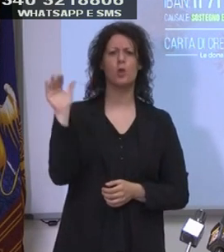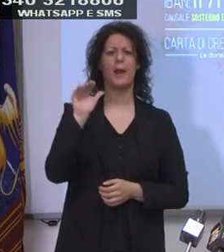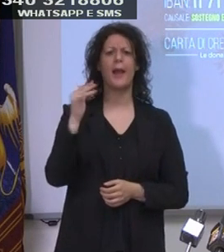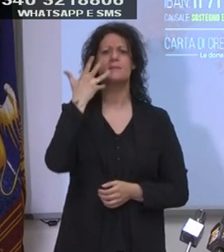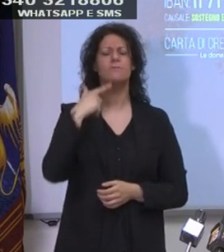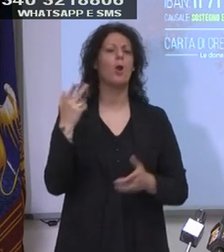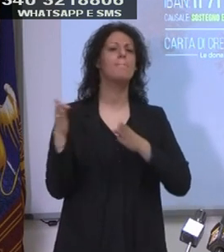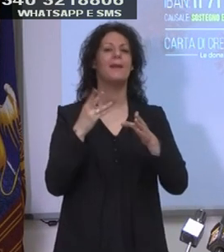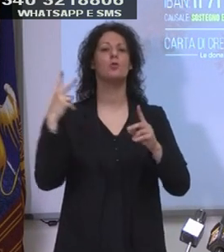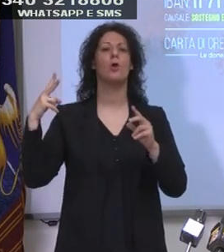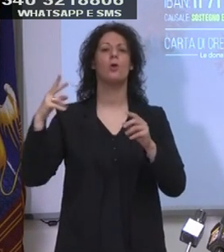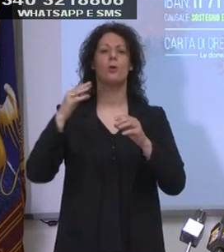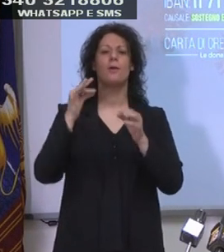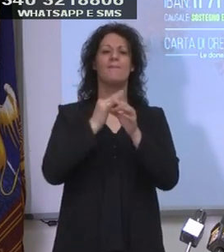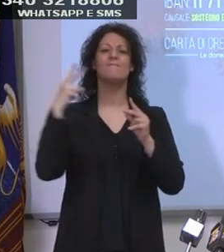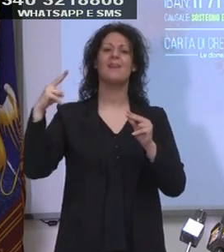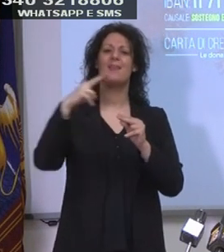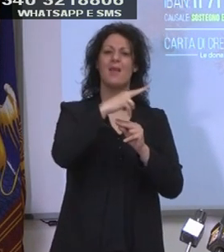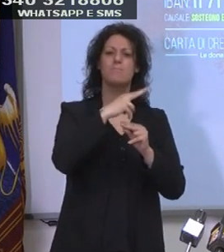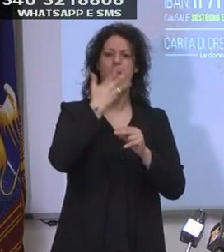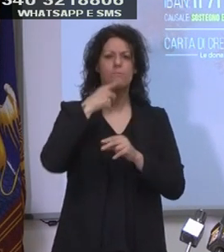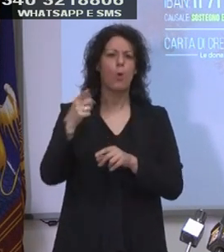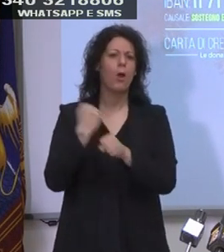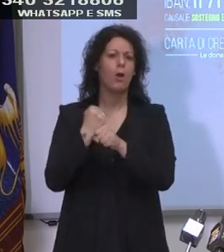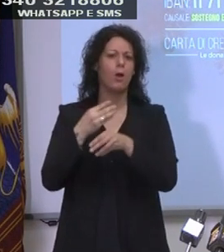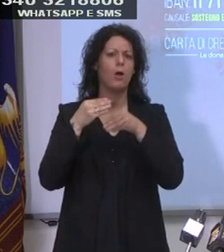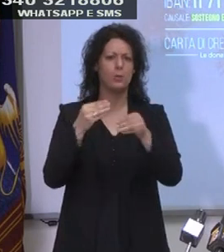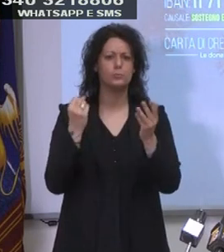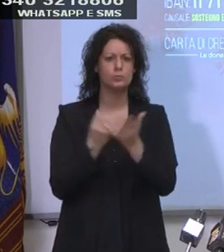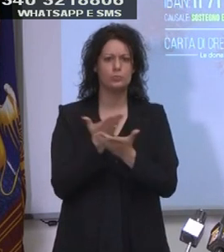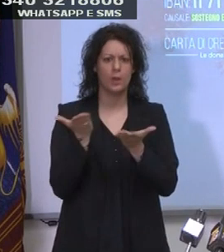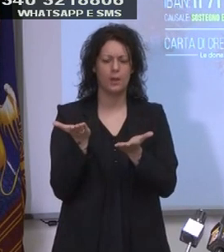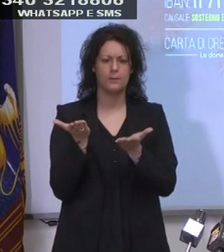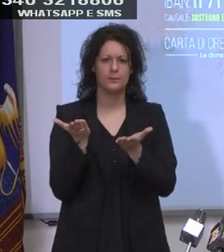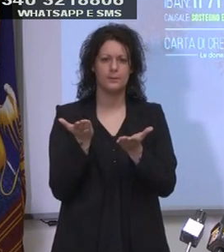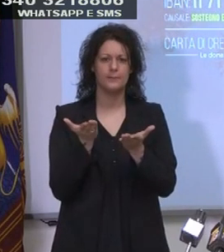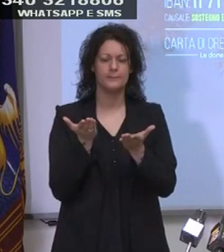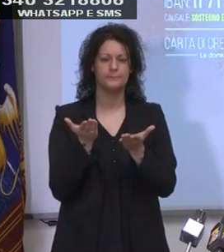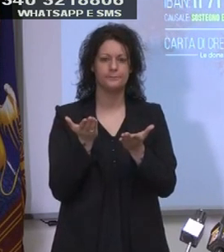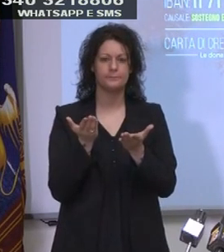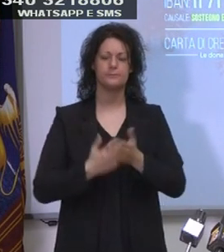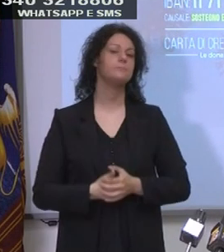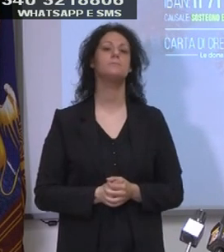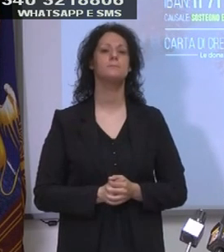aiutare. Cioè, questo accade, eh? Accade. Cioè, ovvio che se tu vai a rincorrere